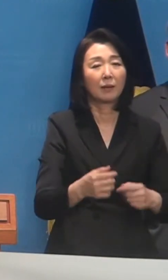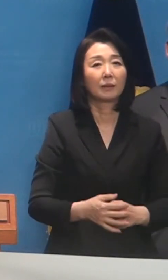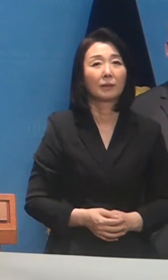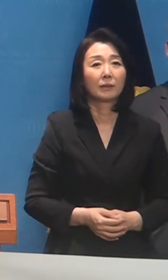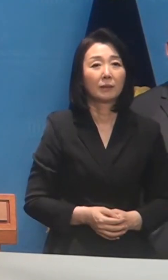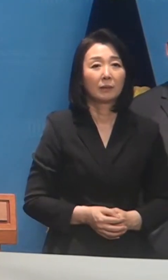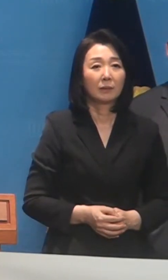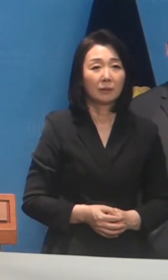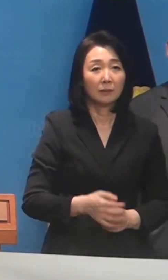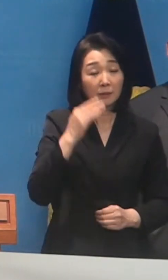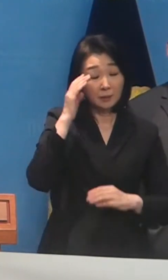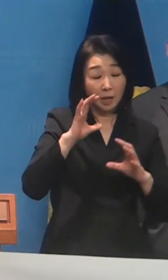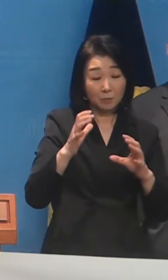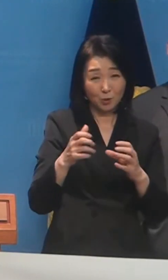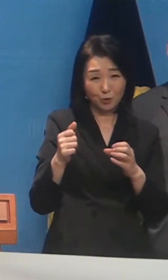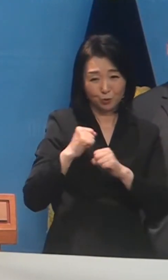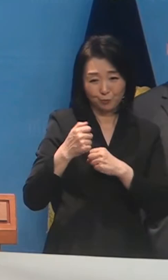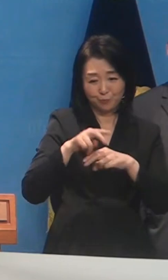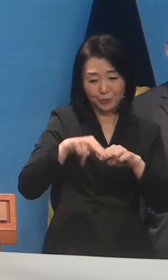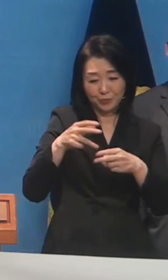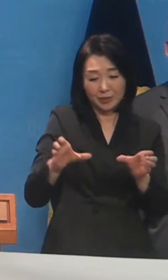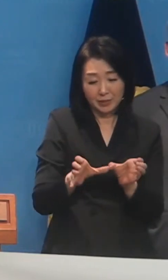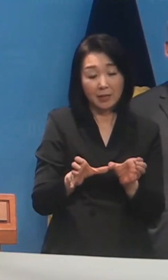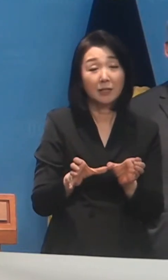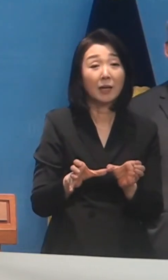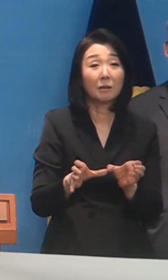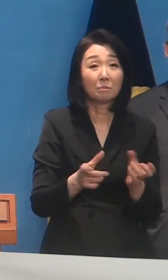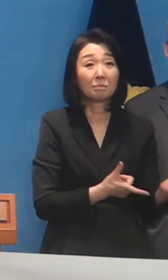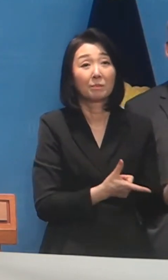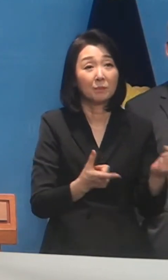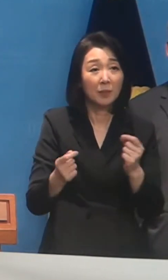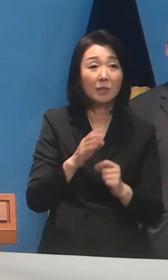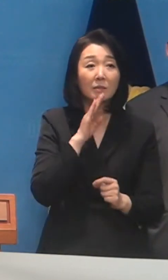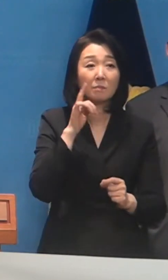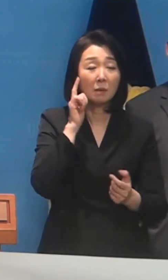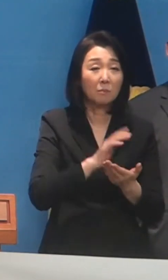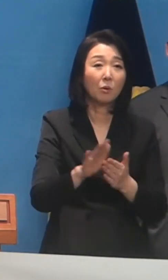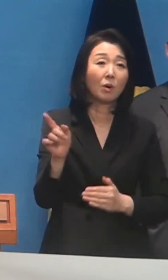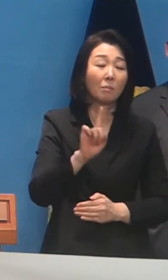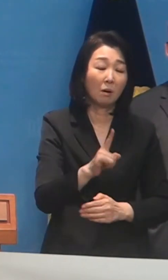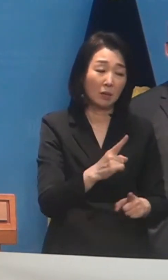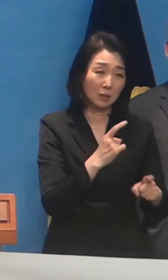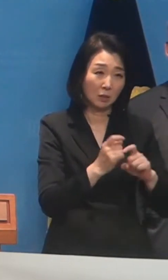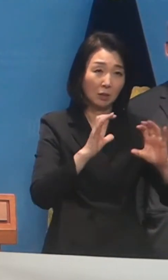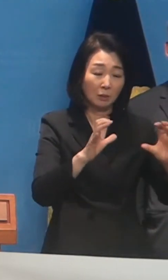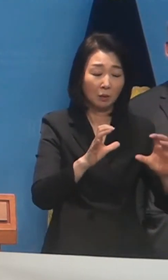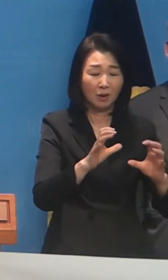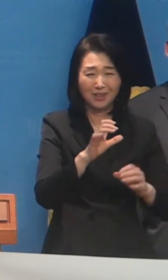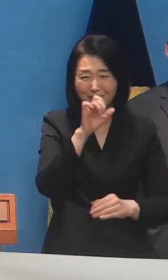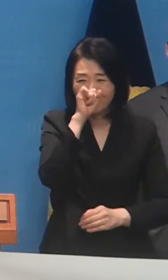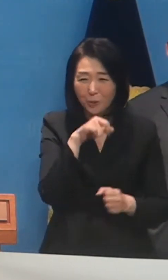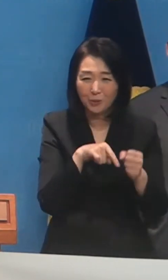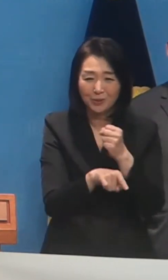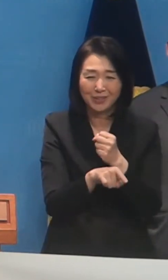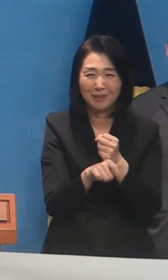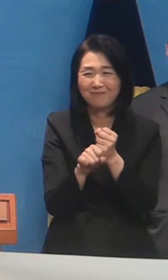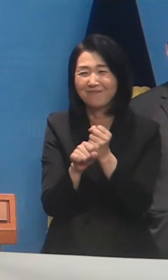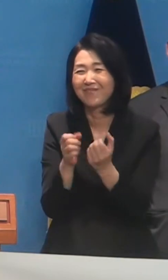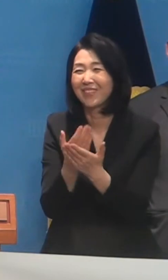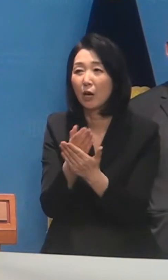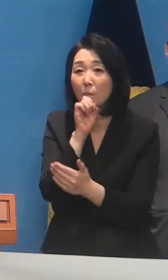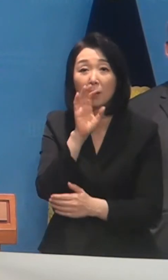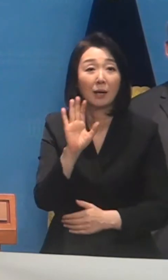우리 대한민국 수호 예비역 장성단 일동은 진정한 평화는 적대국의 선의에 기대어 구걸하는 것이